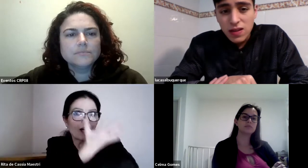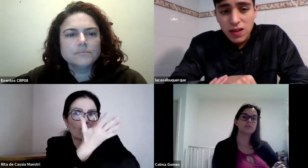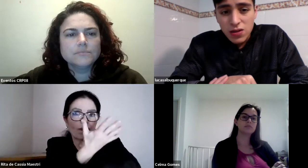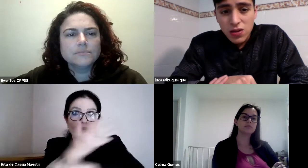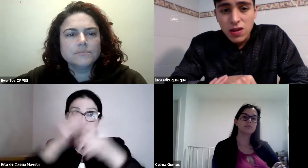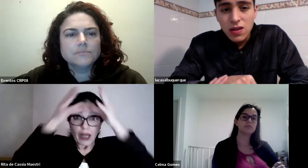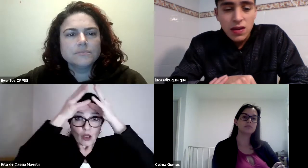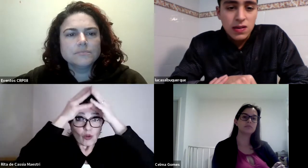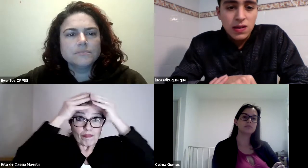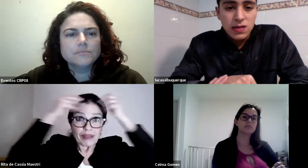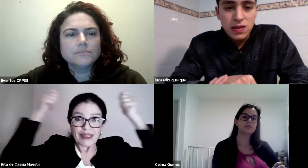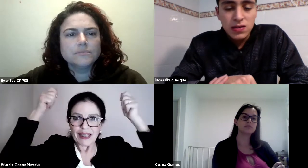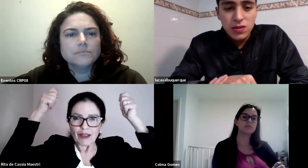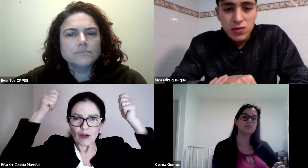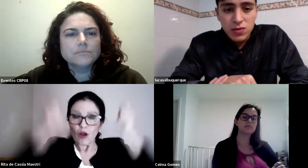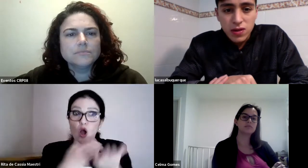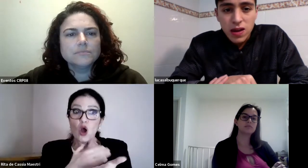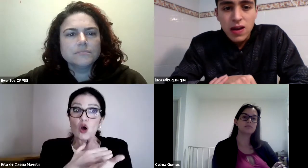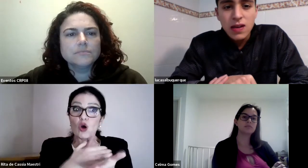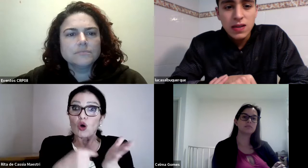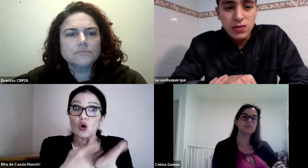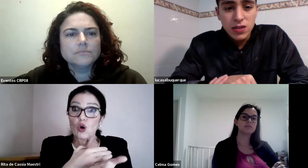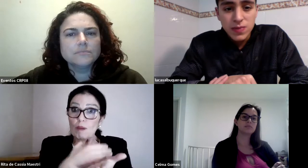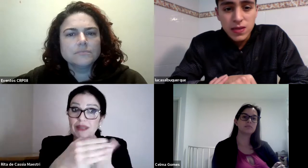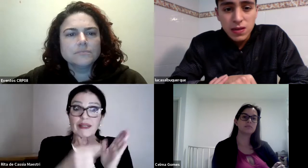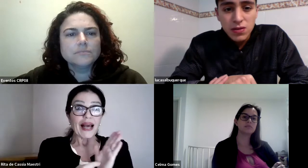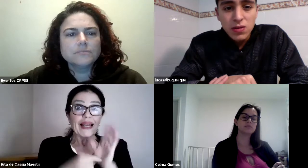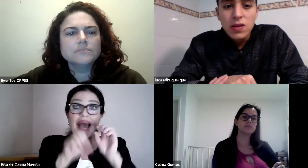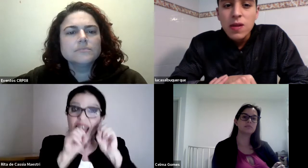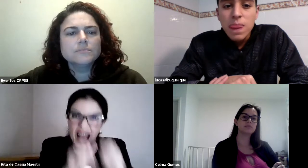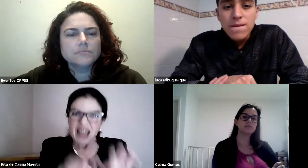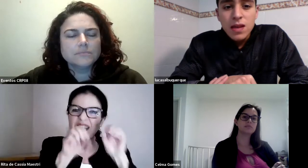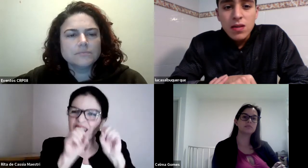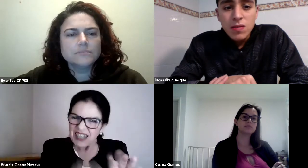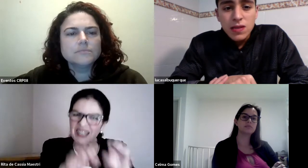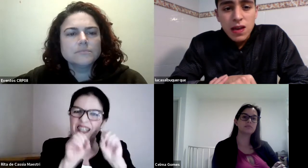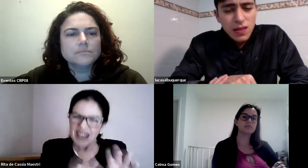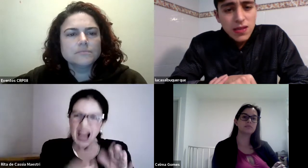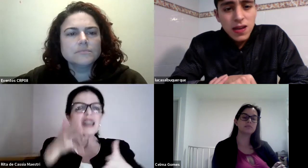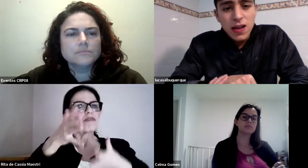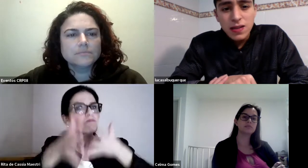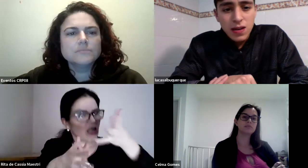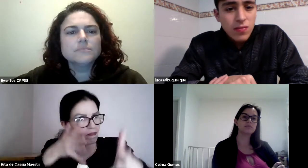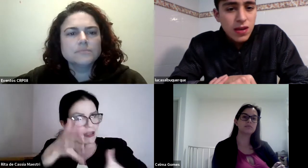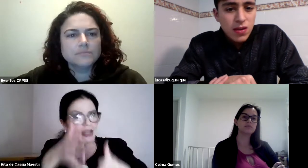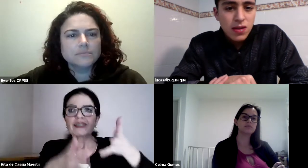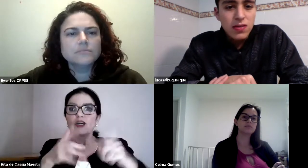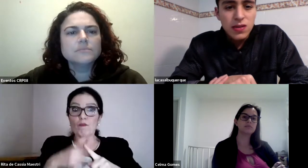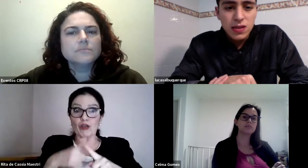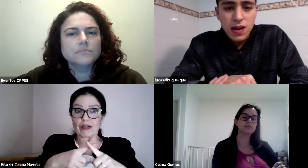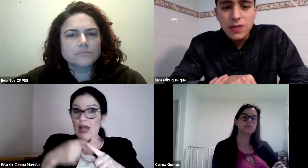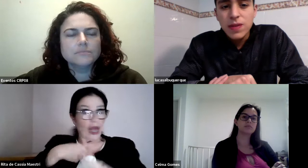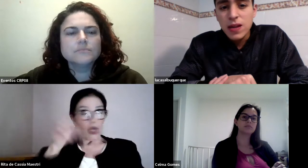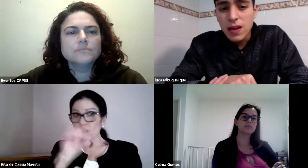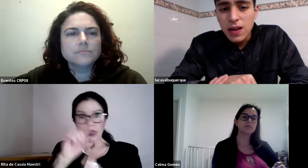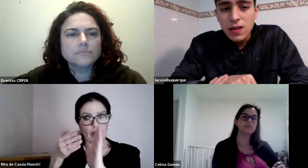comecei a interagir as questões emocionais, as questões psico, e comecei a ensinar literalmente língua de